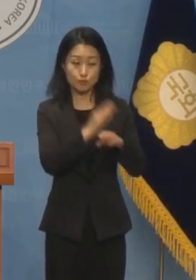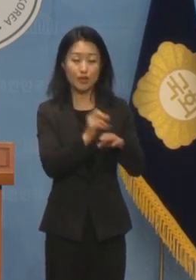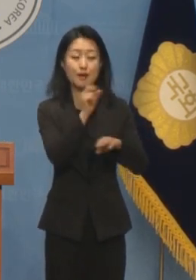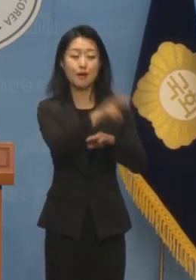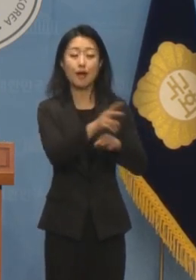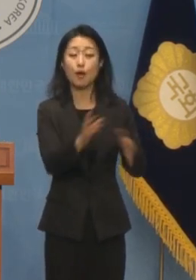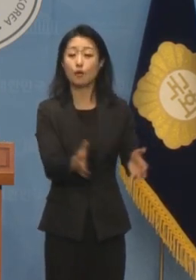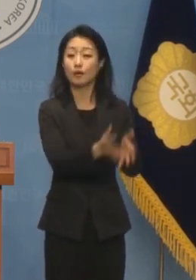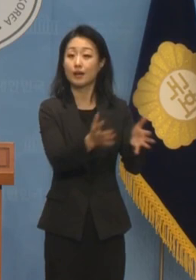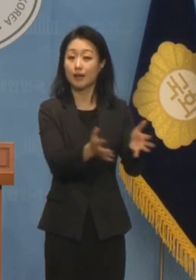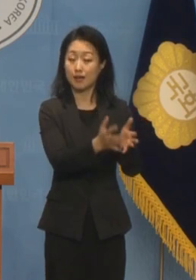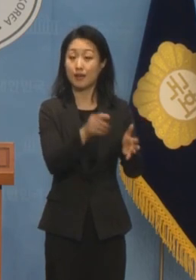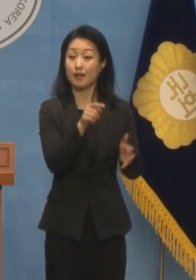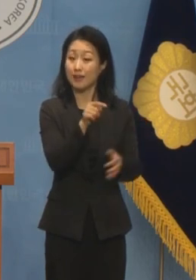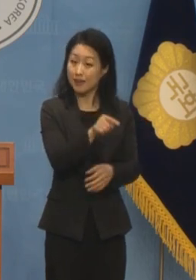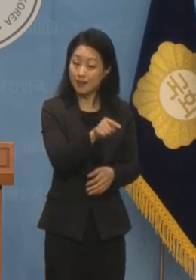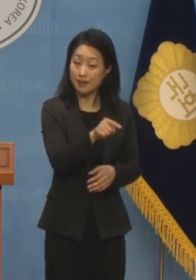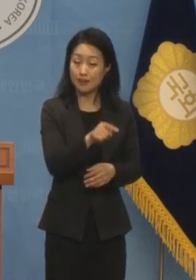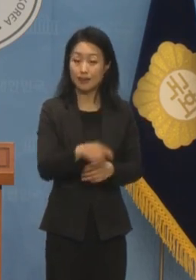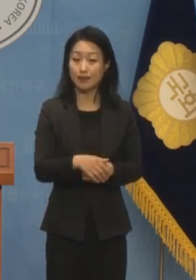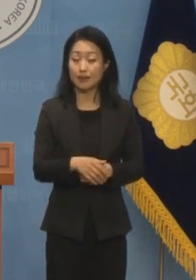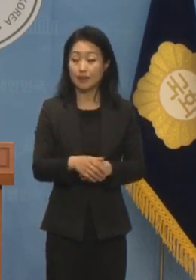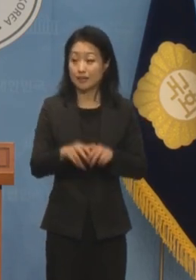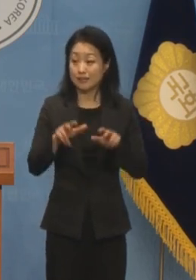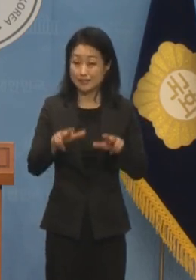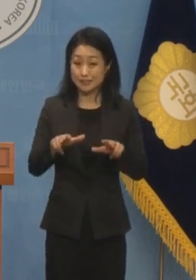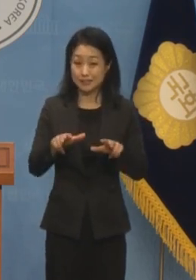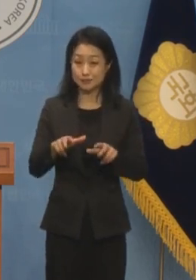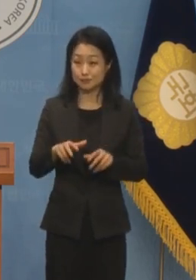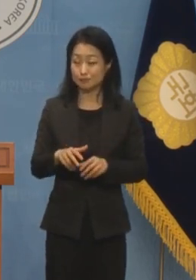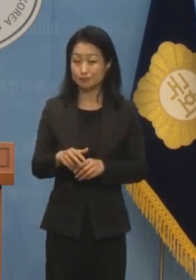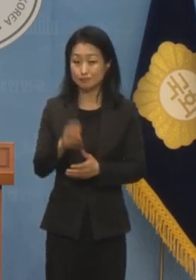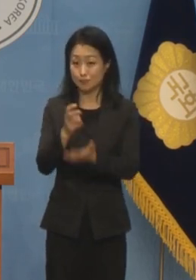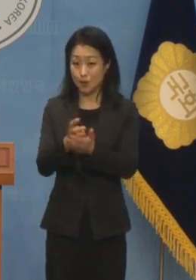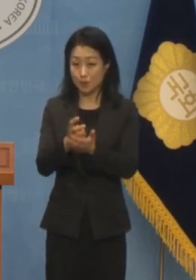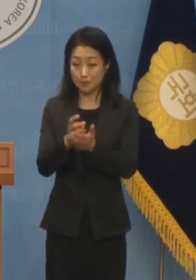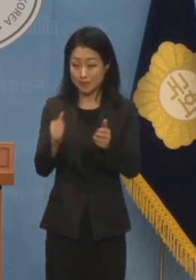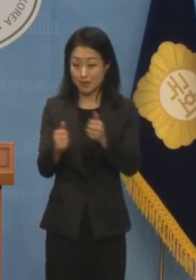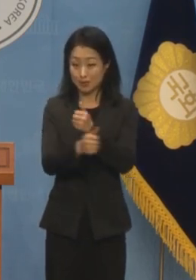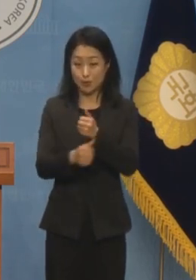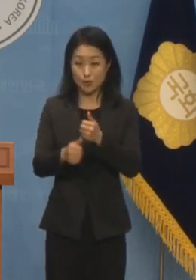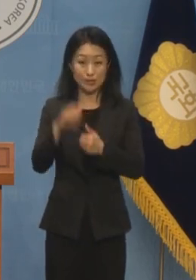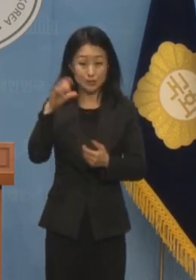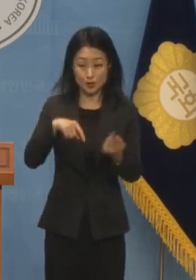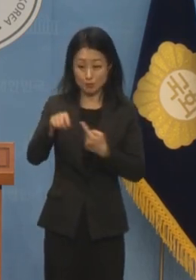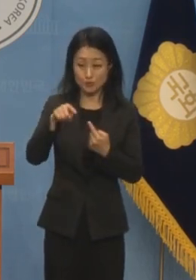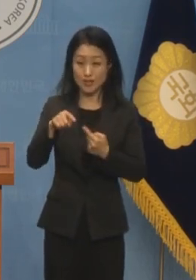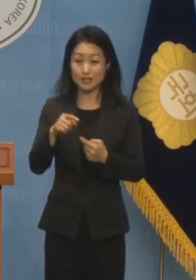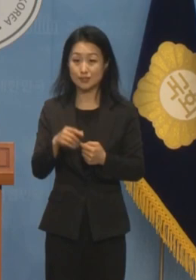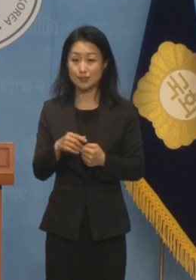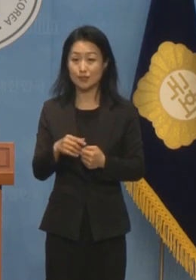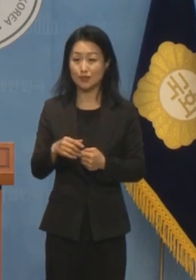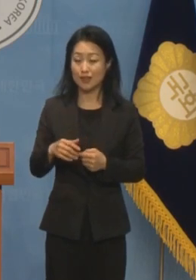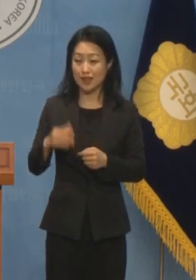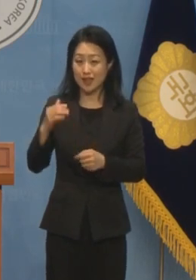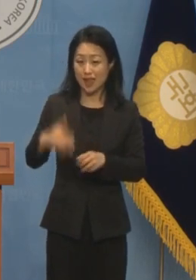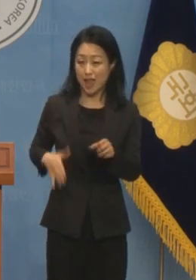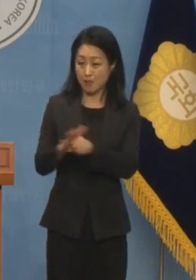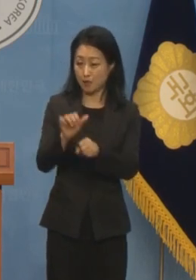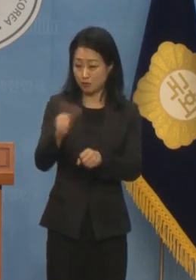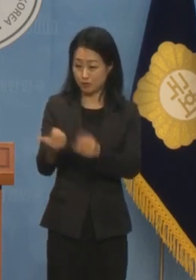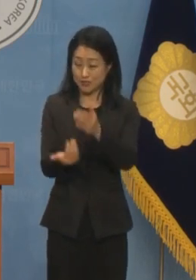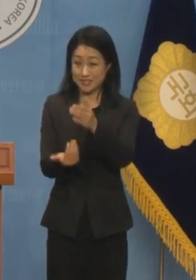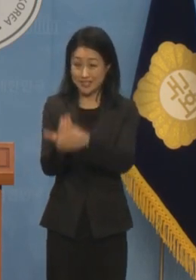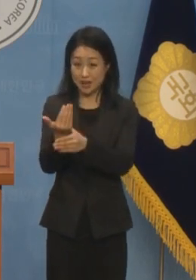그 당사자가 청문회에서 세상 정의로운 듯이 질문을 하고 우리 군을 모욕하는